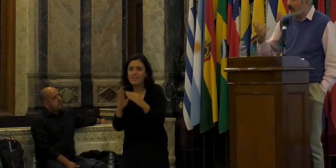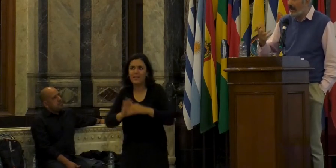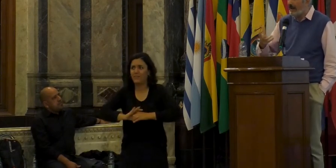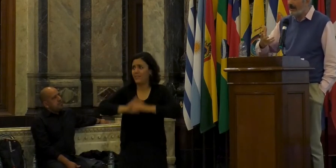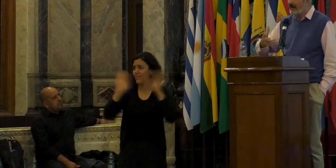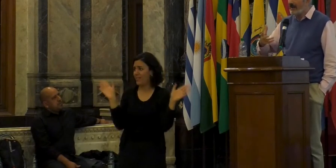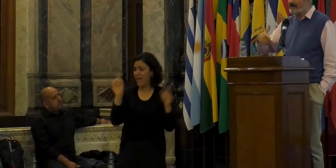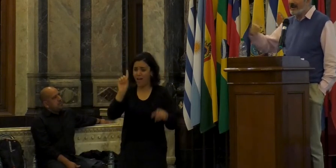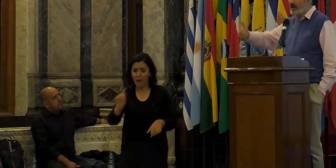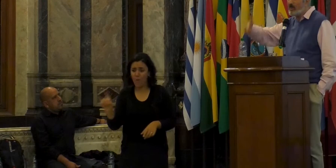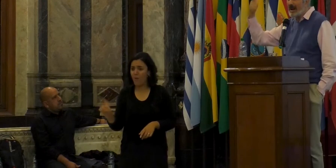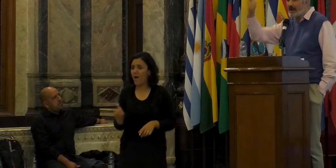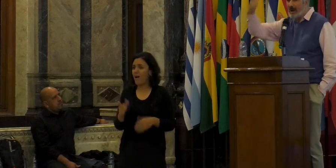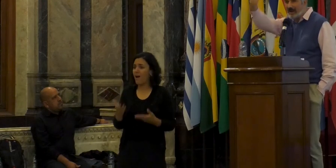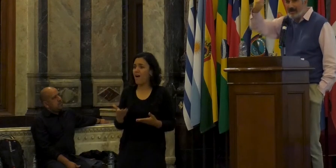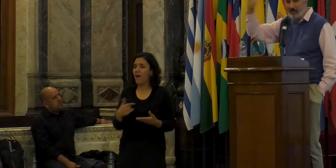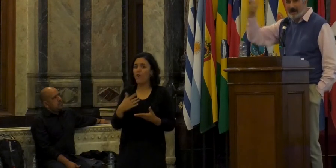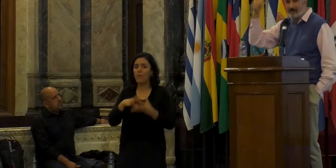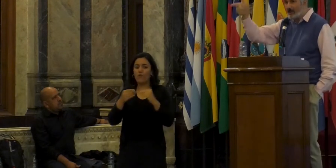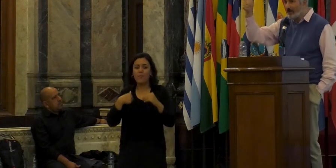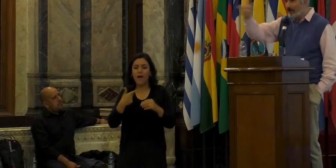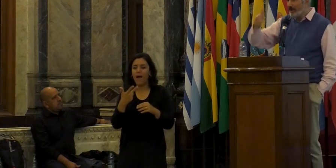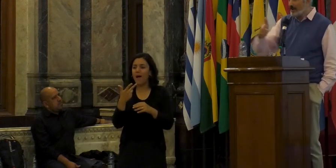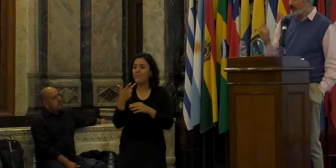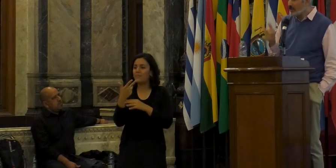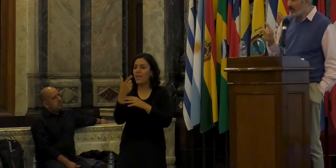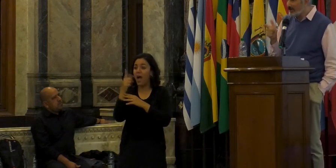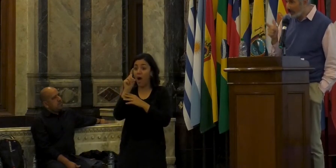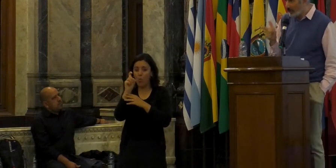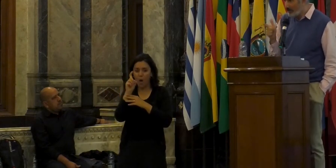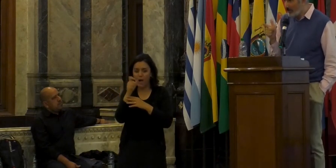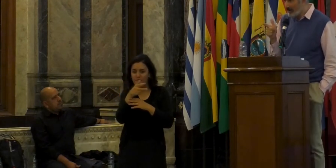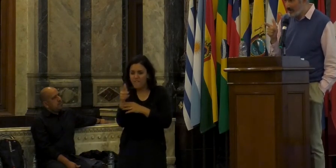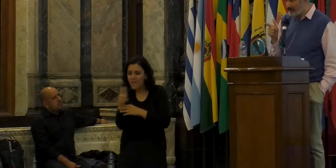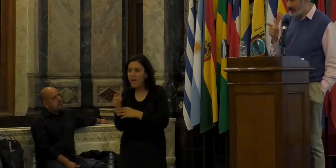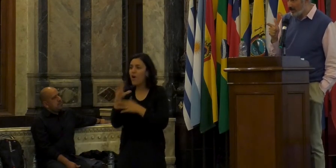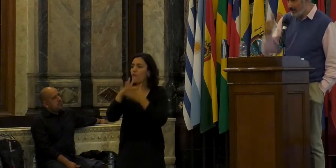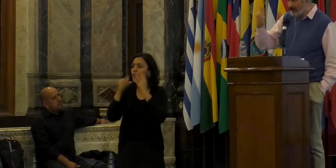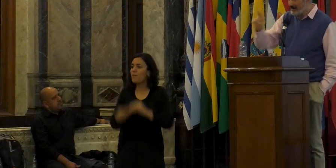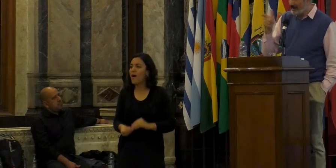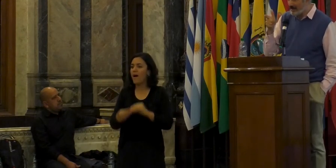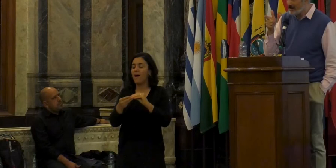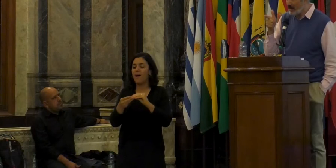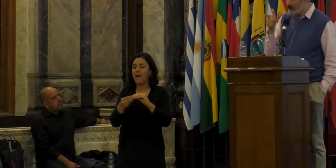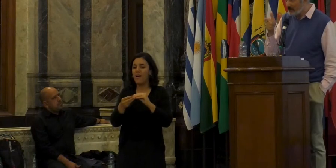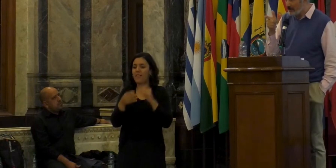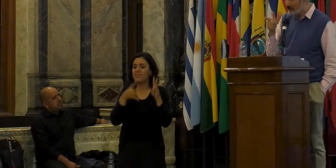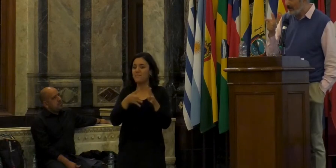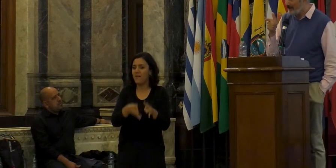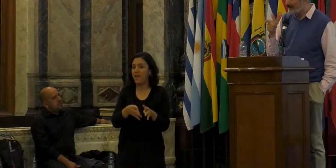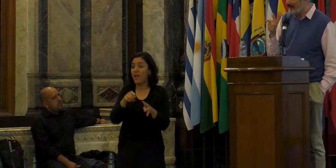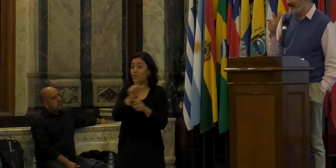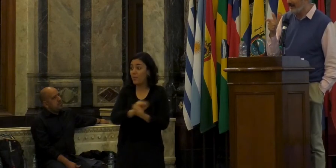es el agua. Es como un arma que disparas, ¿no? O sea, yo supongo que esto lo coge un publicista y probablemente tendréis un